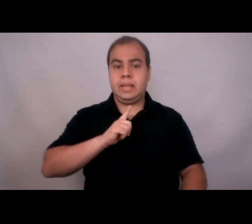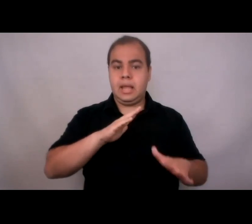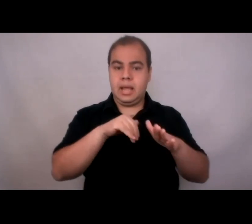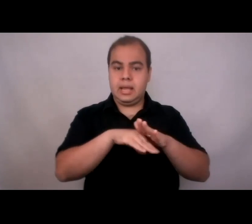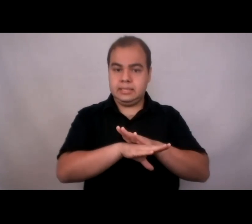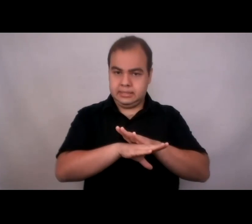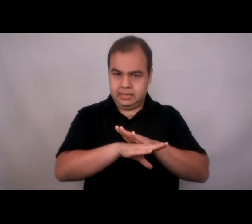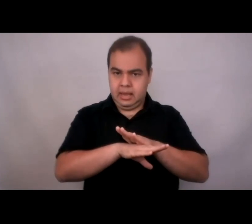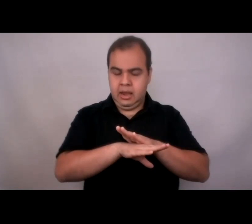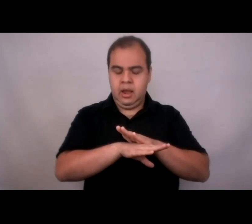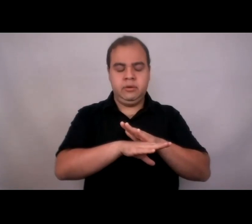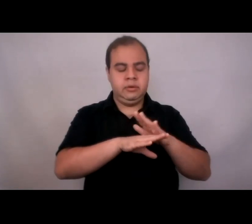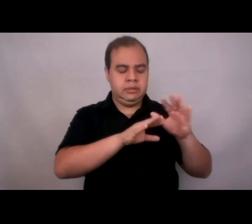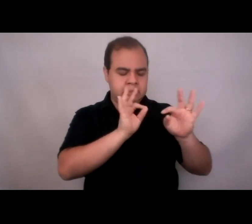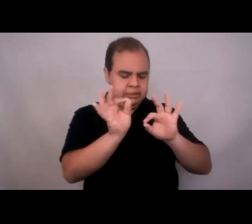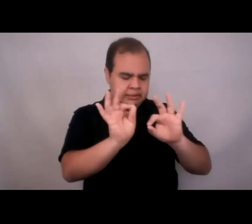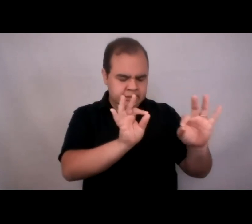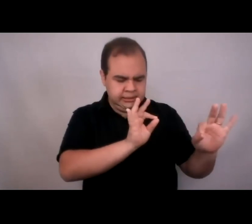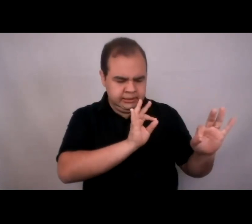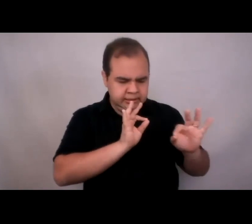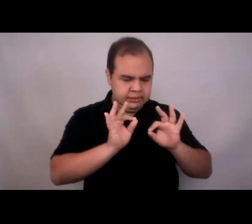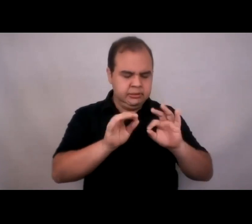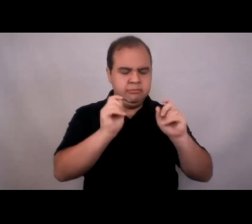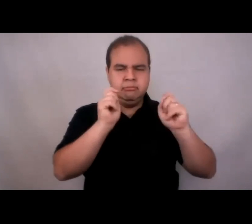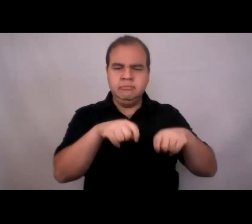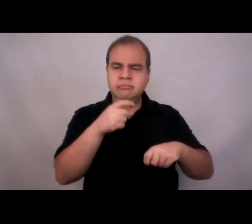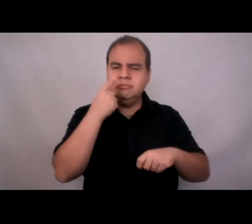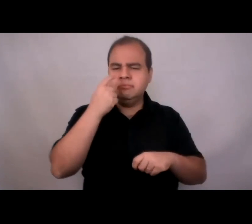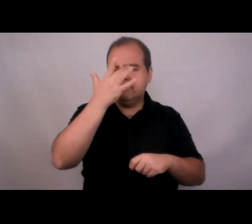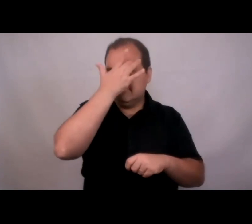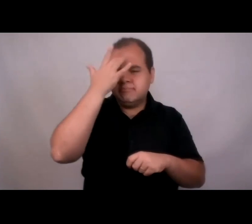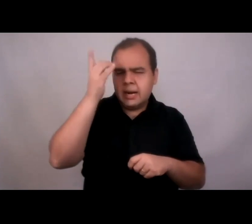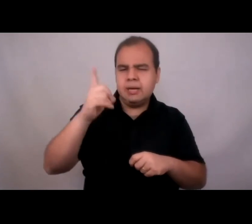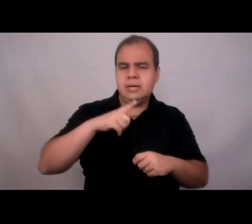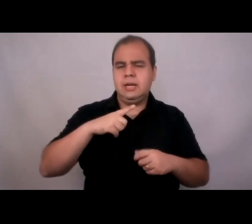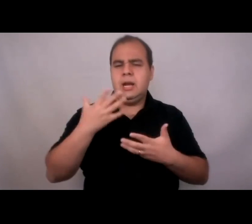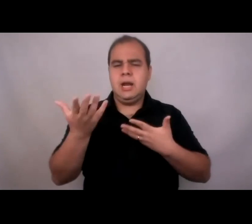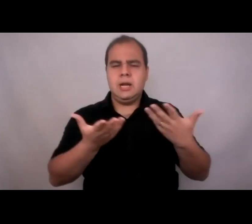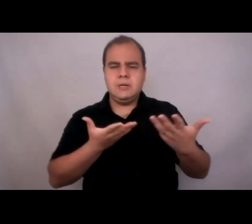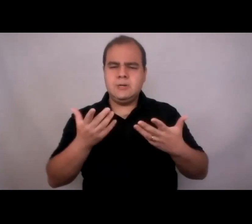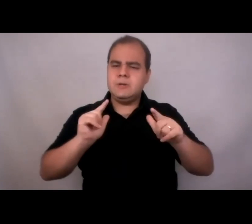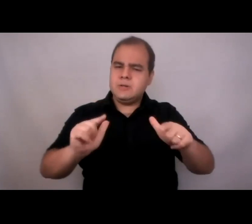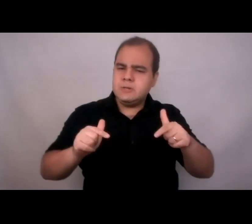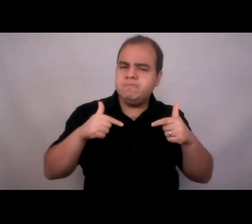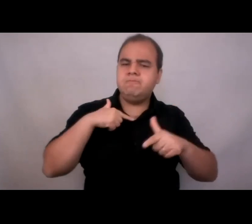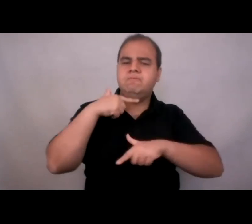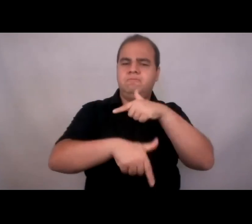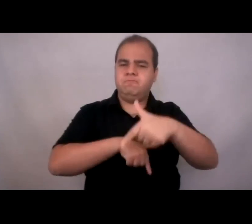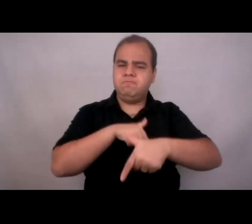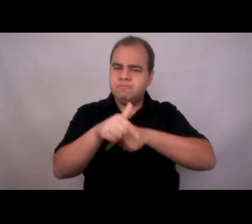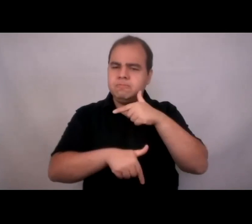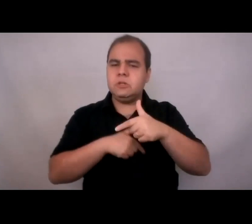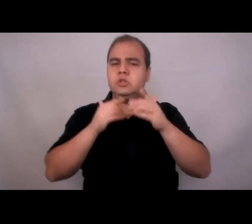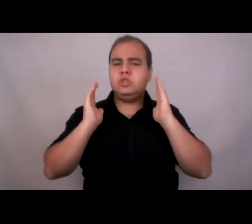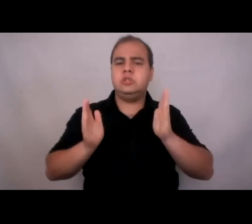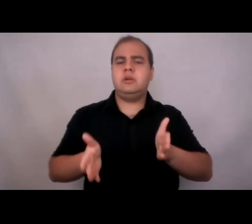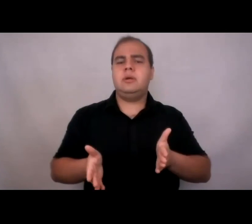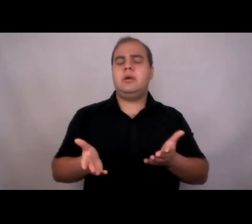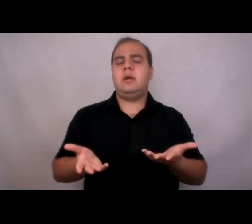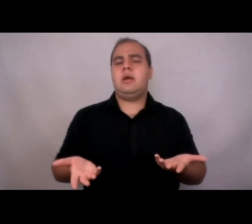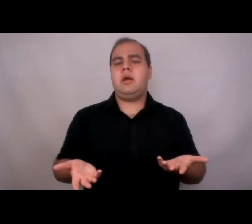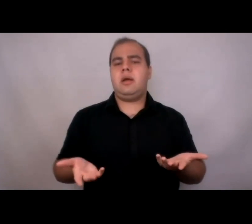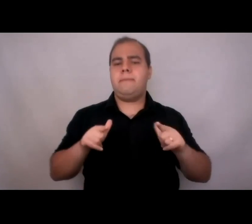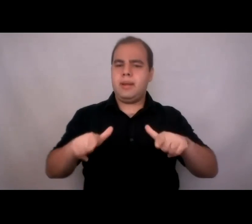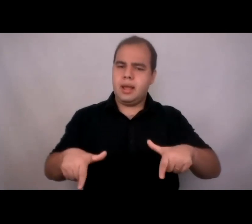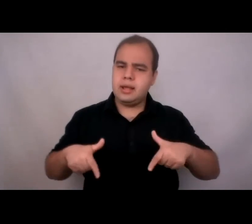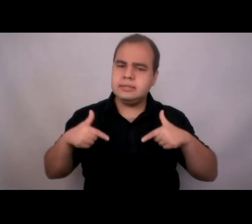gente fez para poder público que agiu e trabalhou muito pela ação, ou